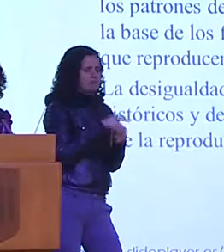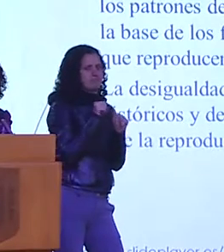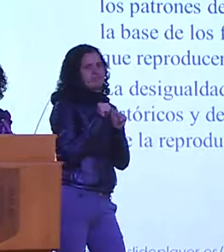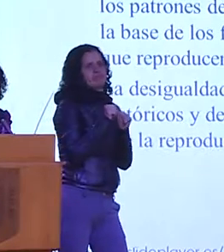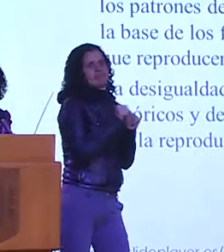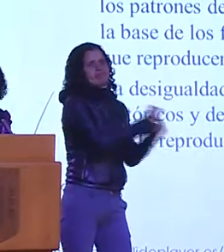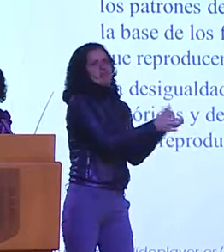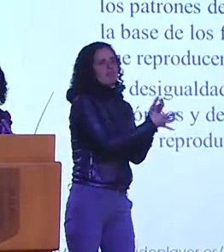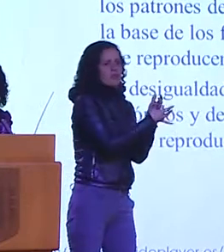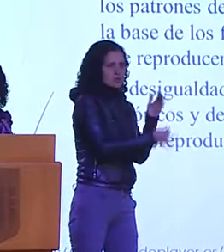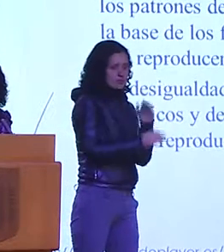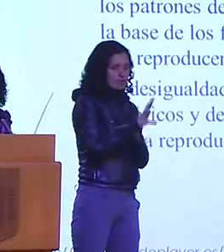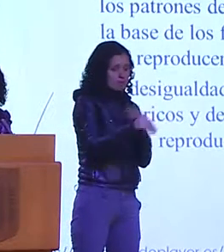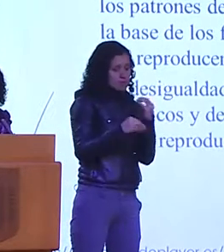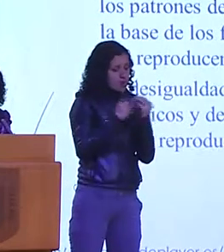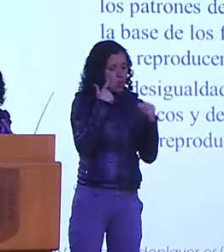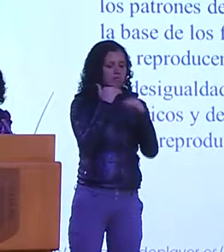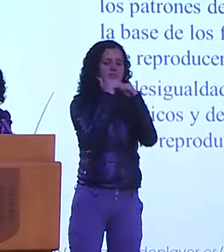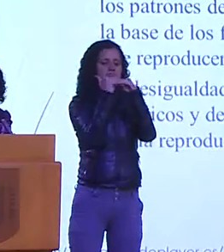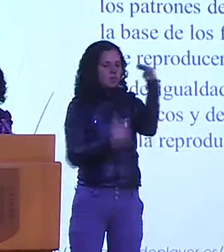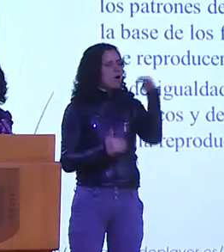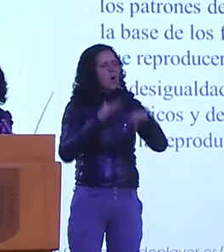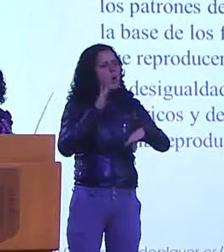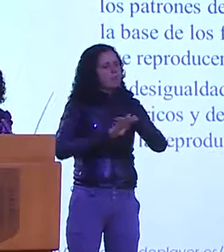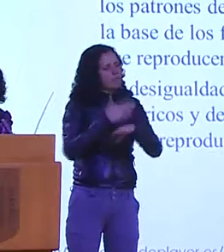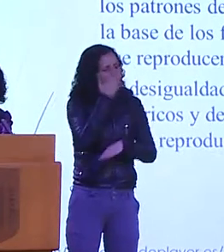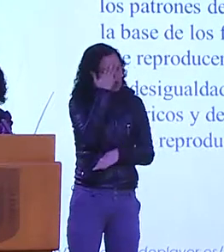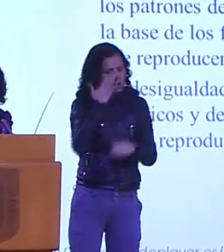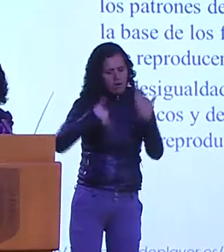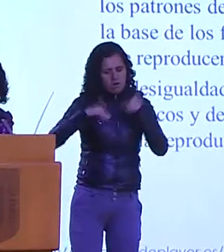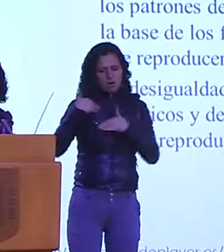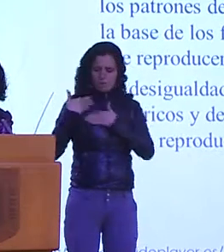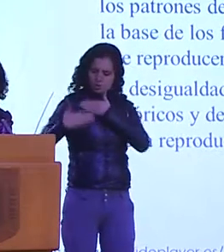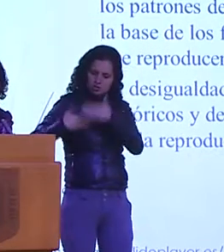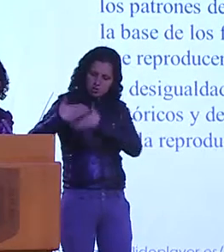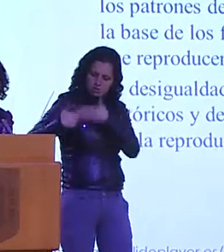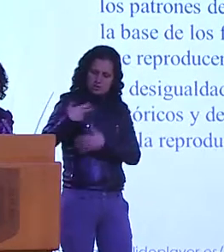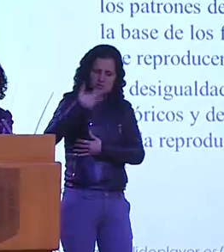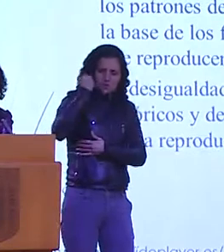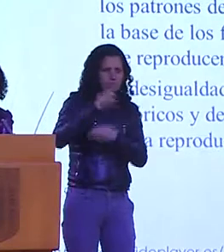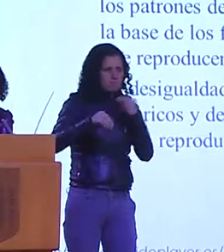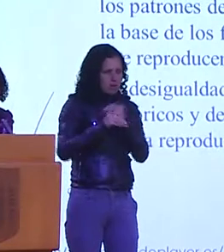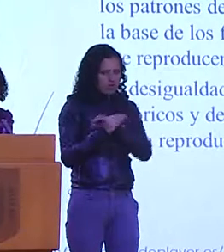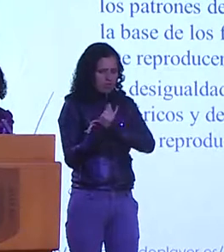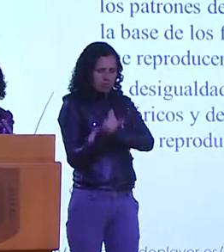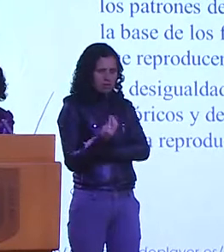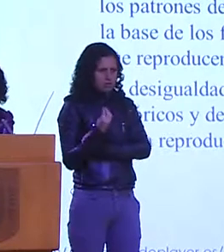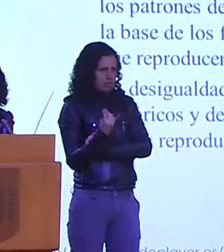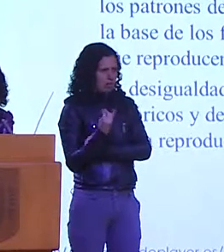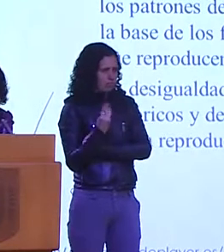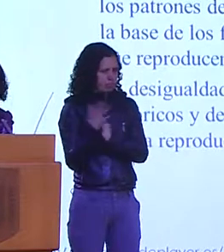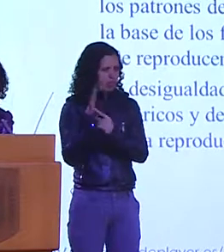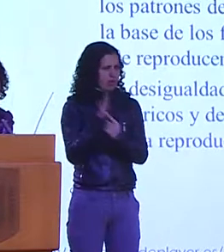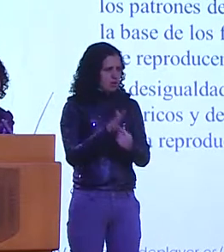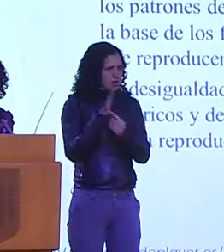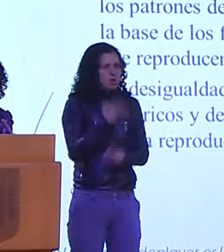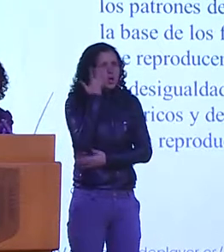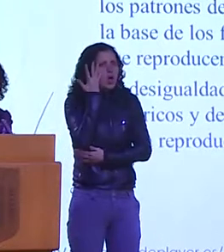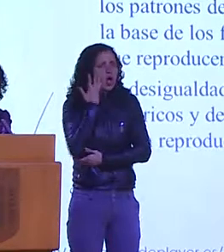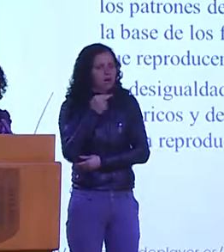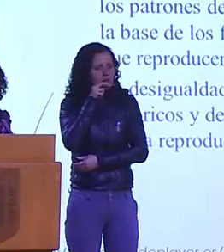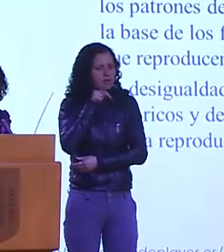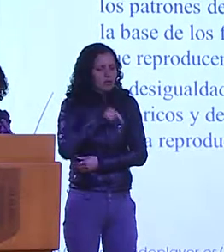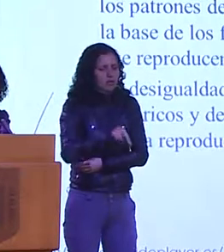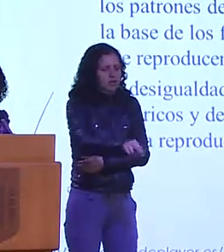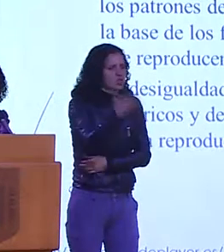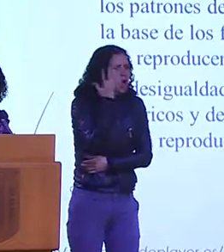Y la desigualdad es el resultado de procesos históricos y de mecanismos de discriminación que cotidiana, diariamente, pero